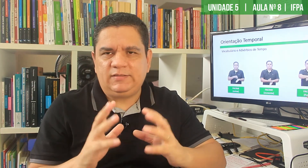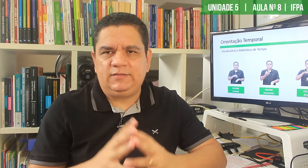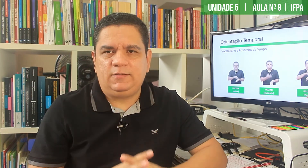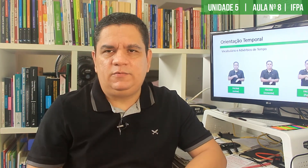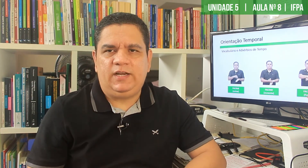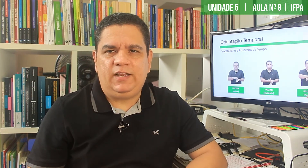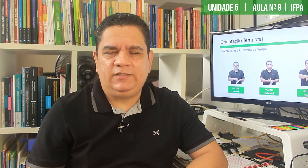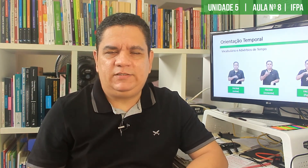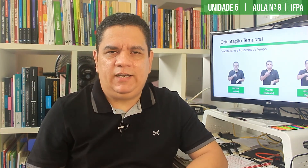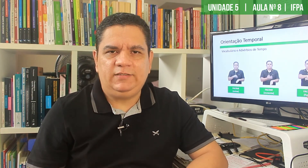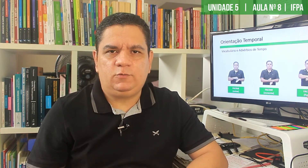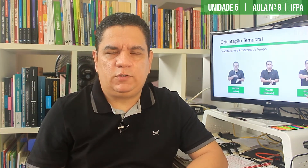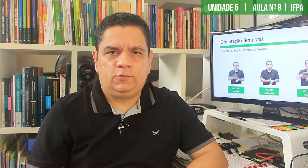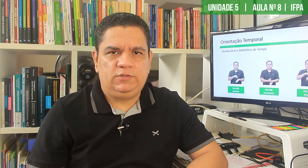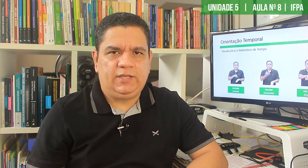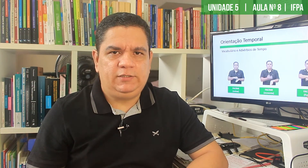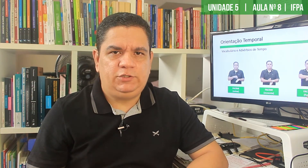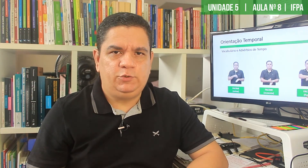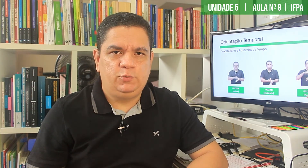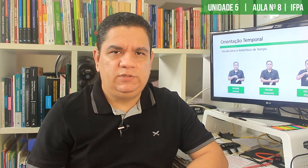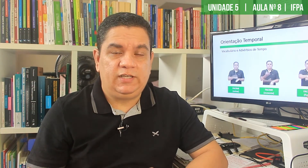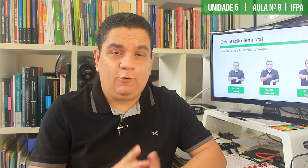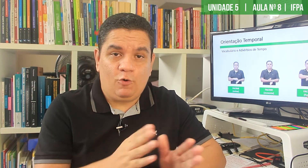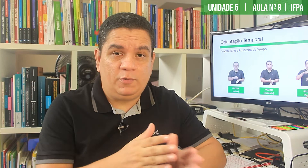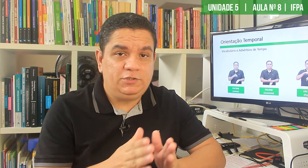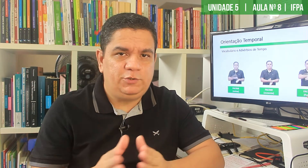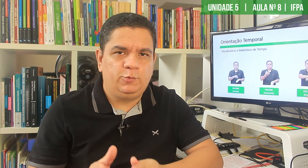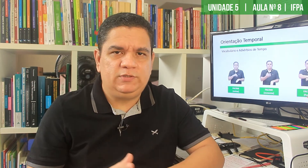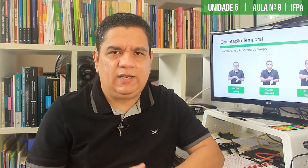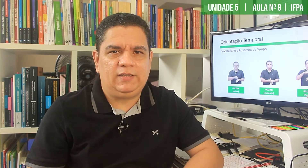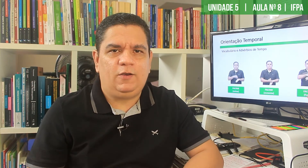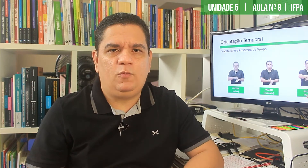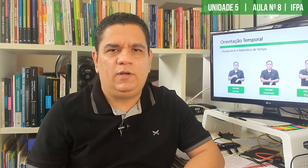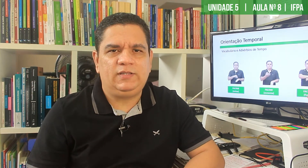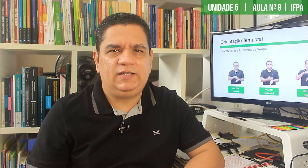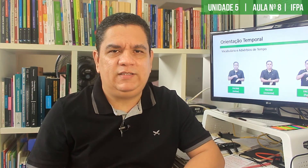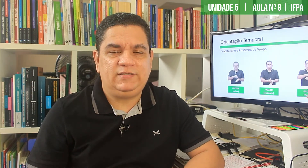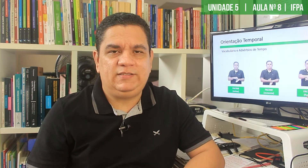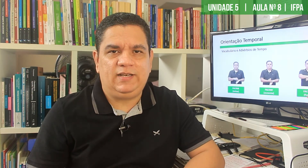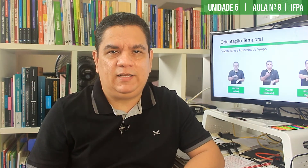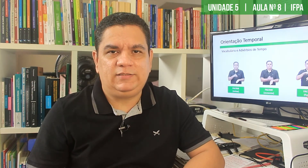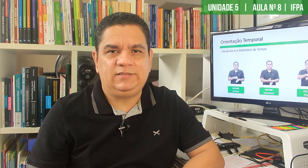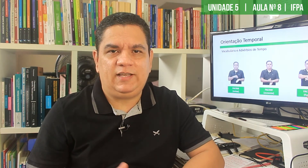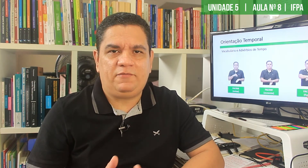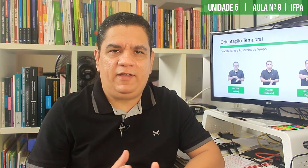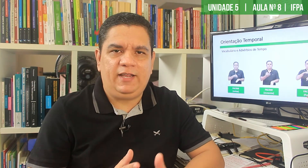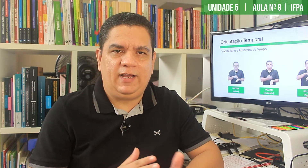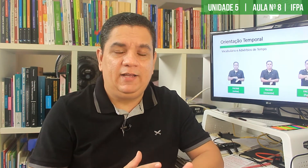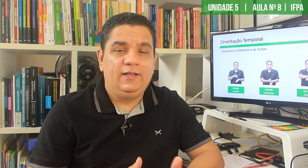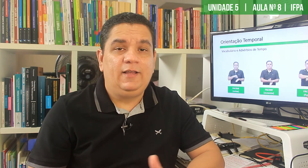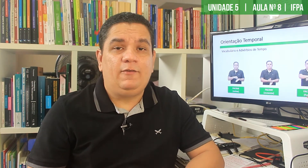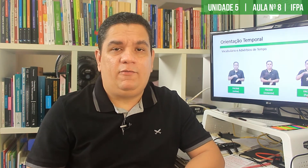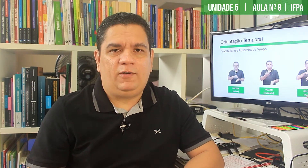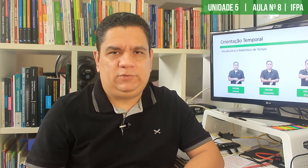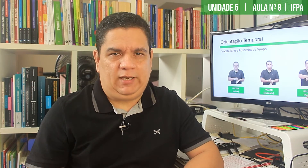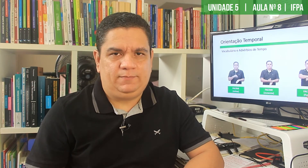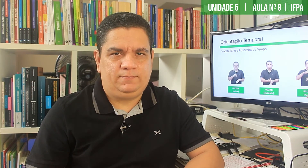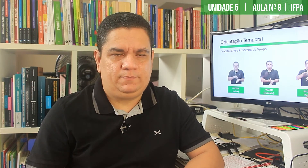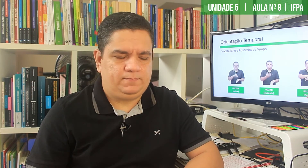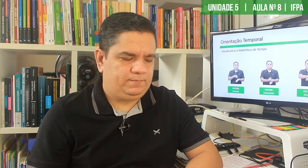são as três situações em que a gente usa e como a gente usa cada uma desses sinais que se referem a faltar.